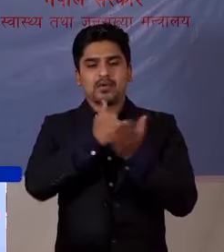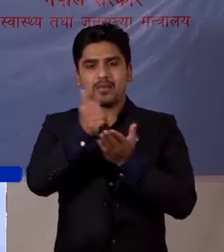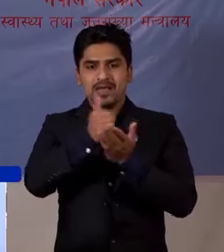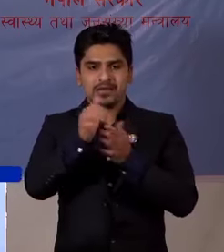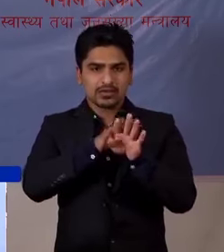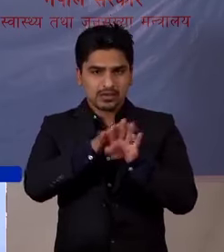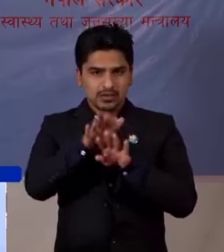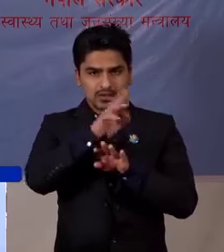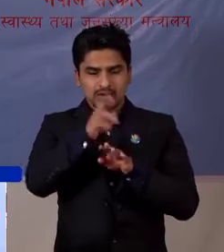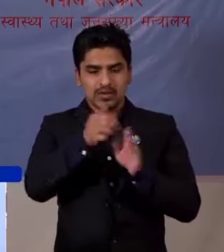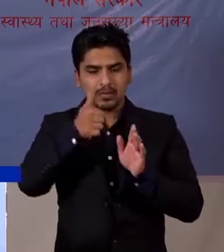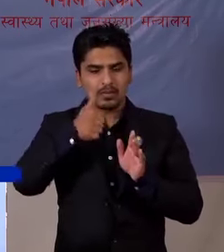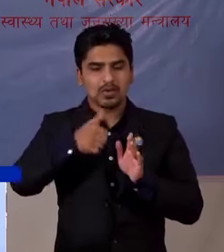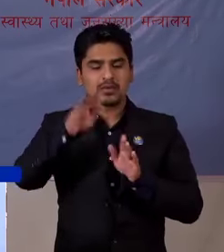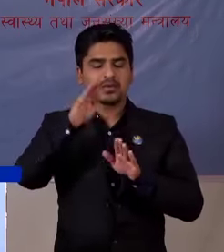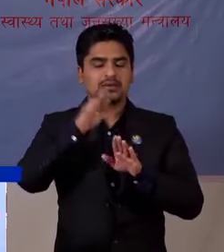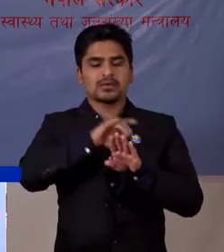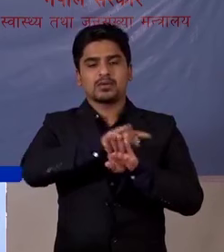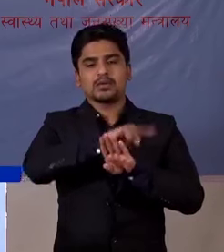रो